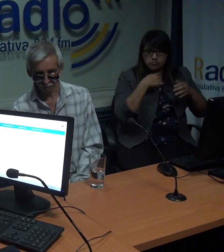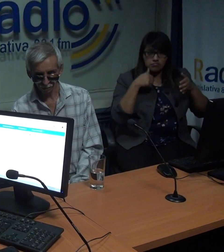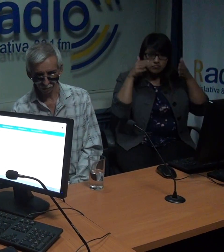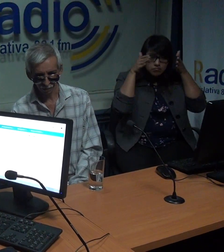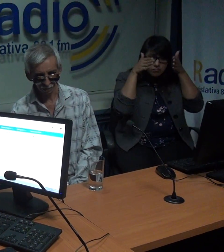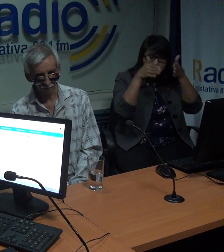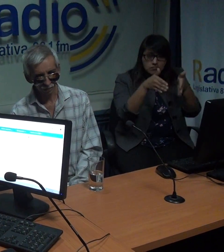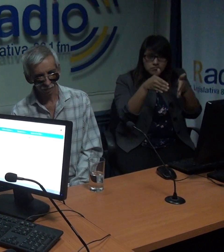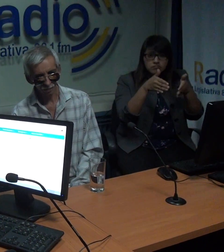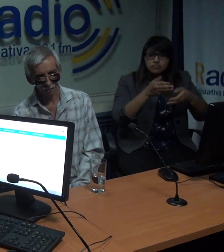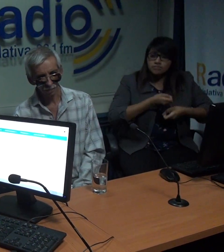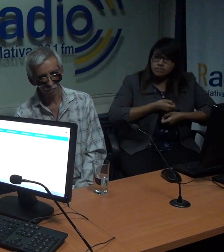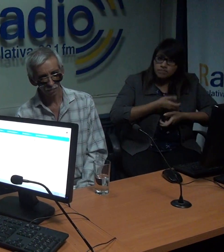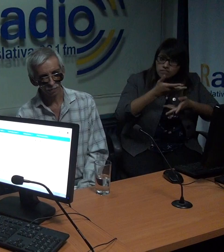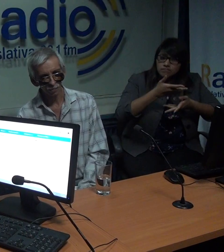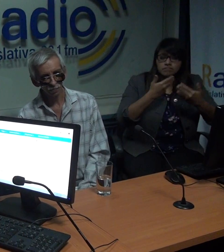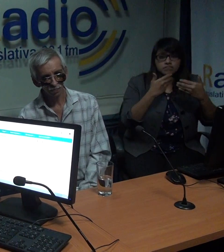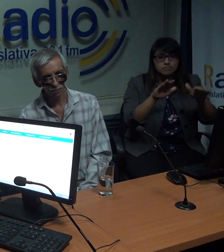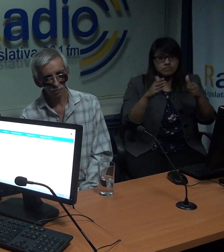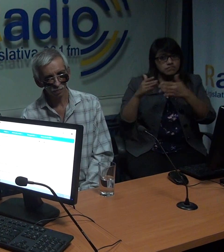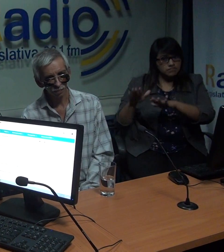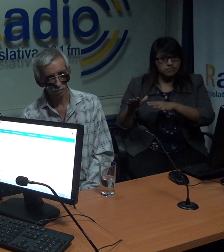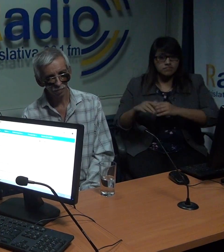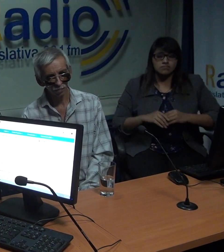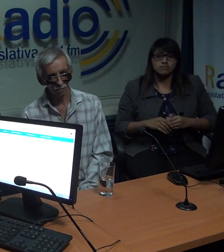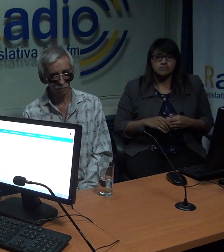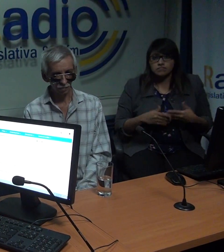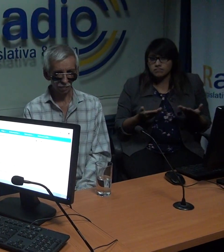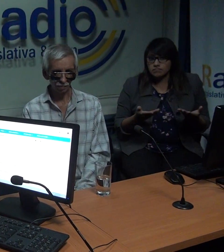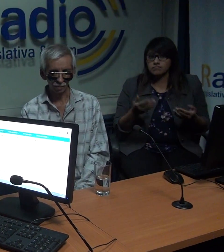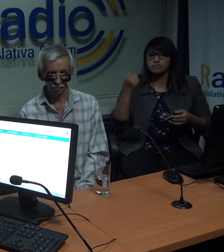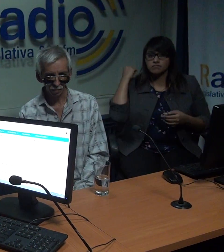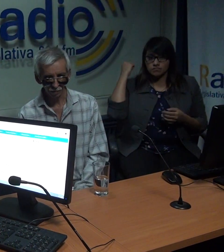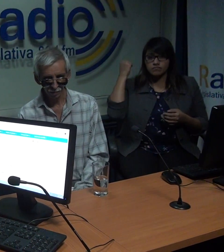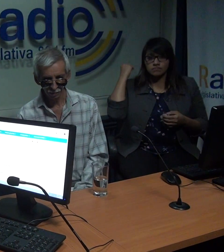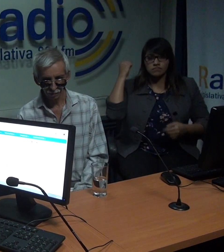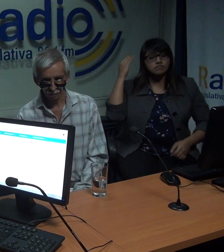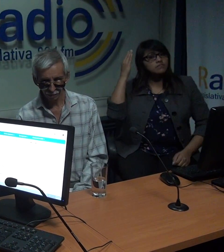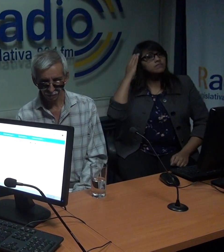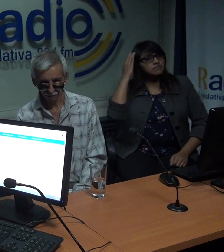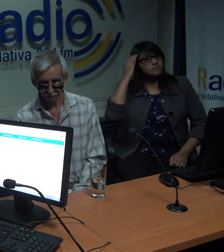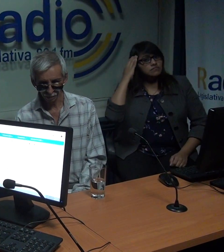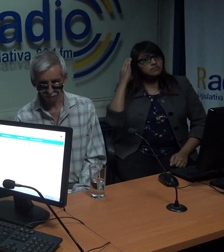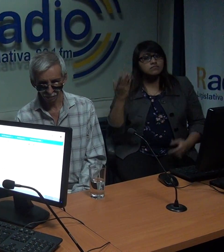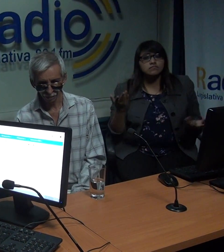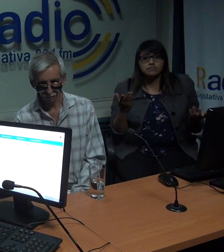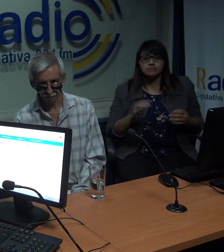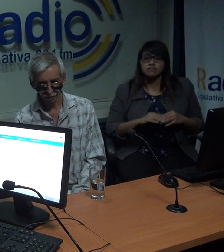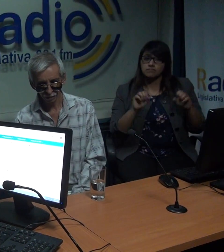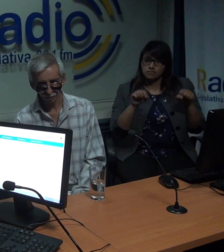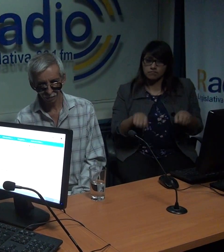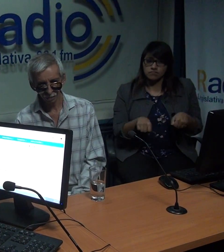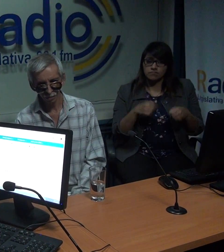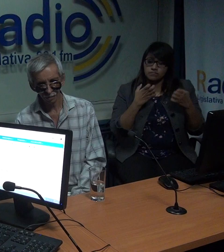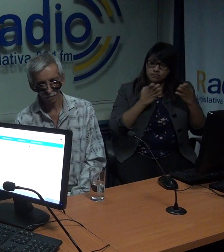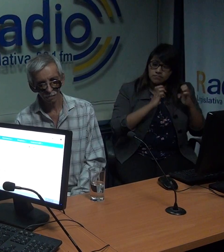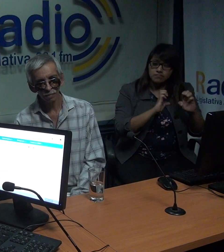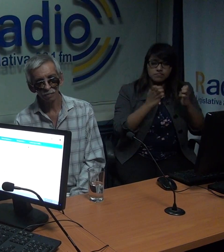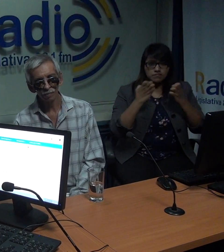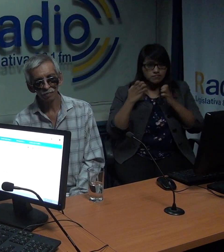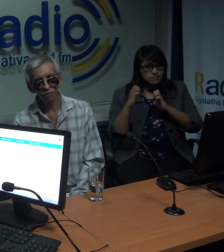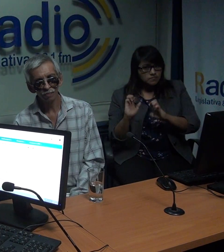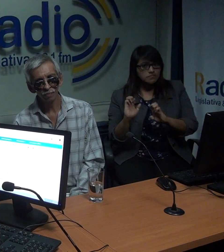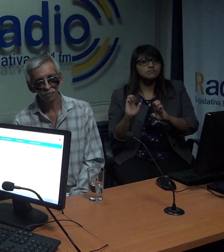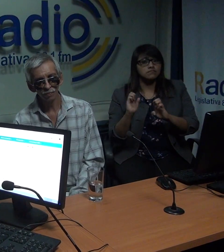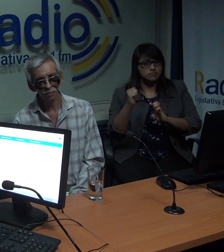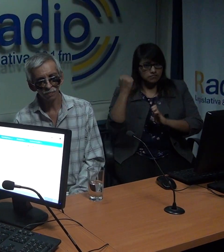a expresar de una manera distinta. Esto es importante tomarlo en cuenta para poder desarrollar estrategias que nos